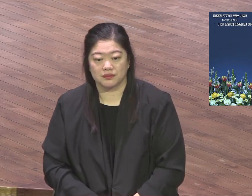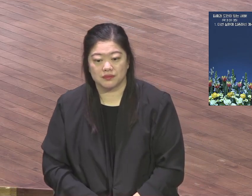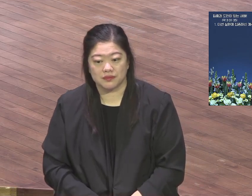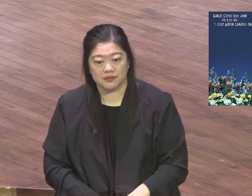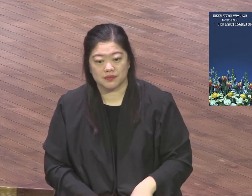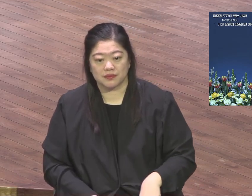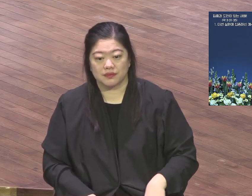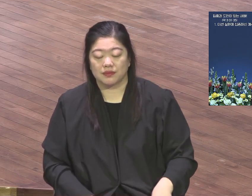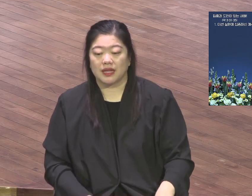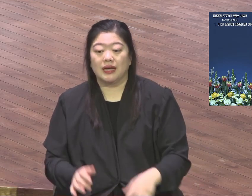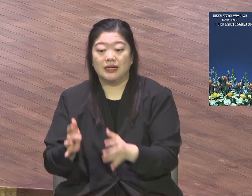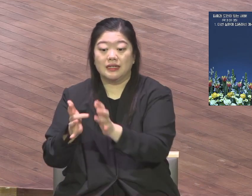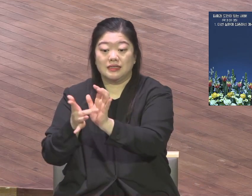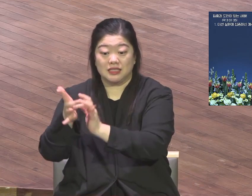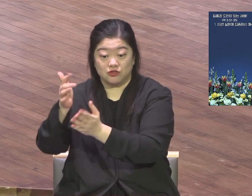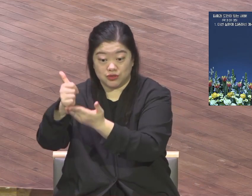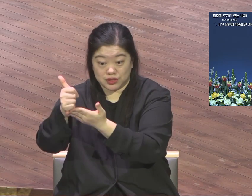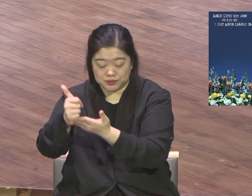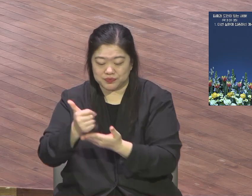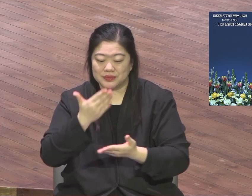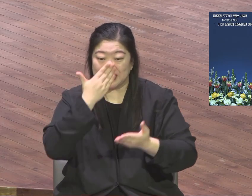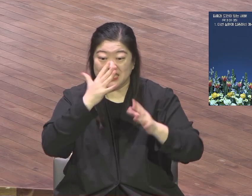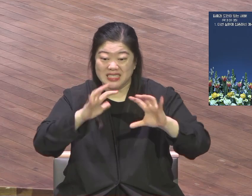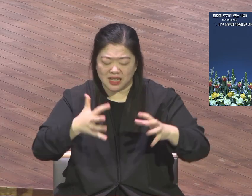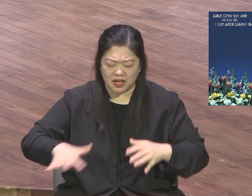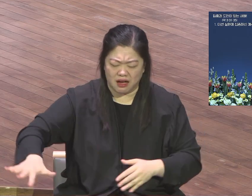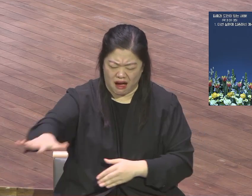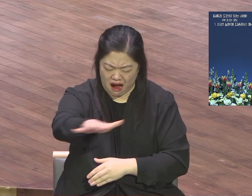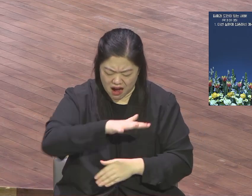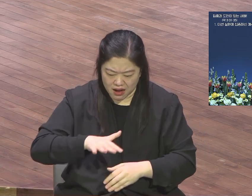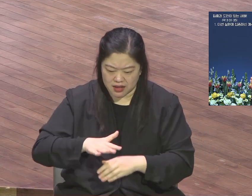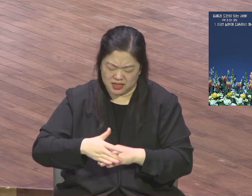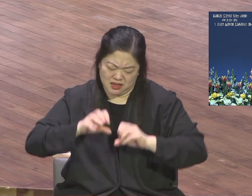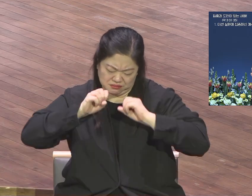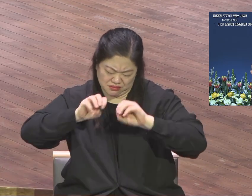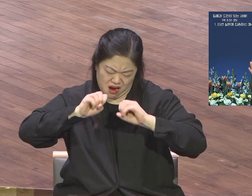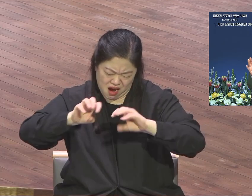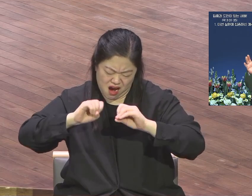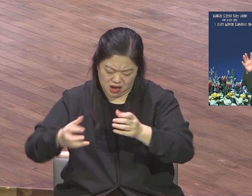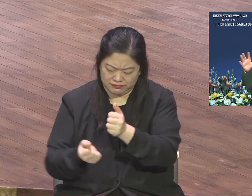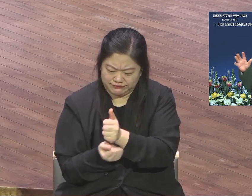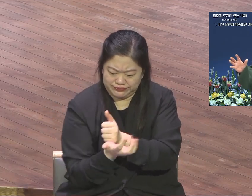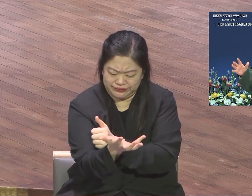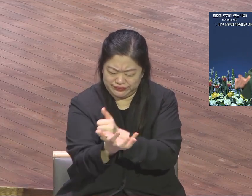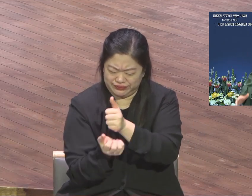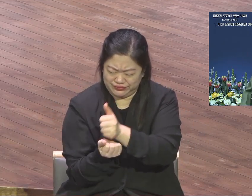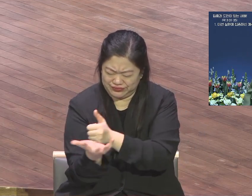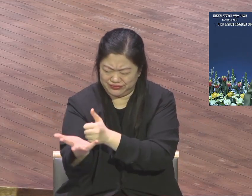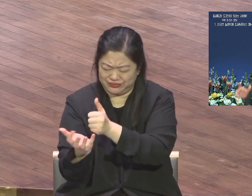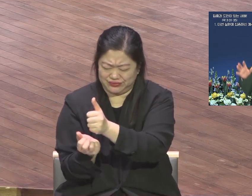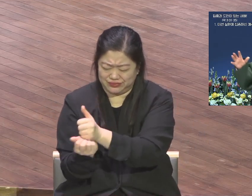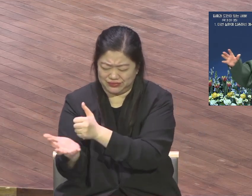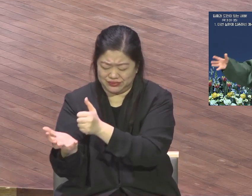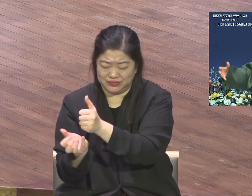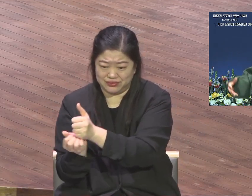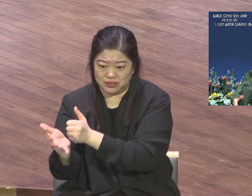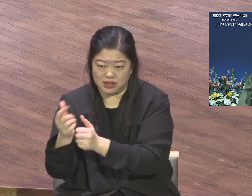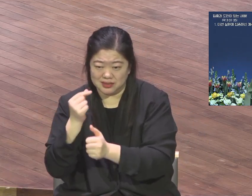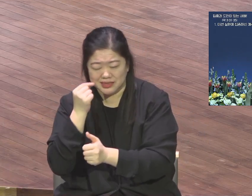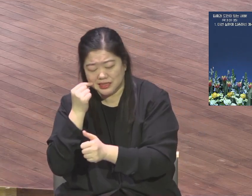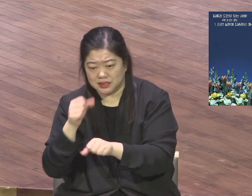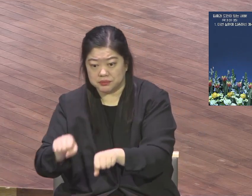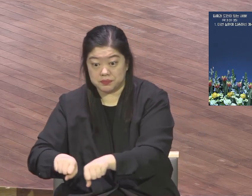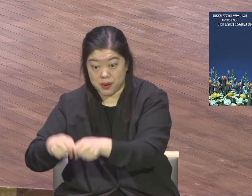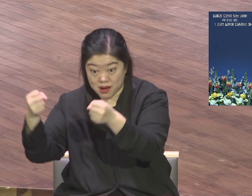예수님이 이스라엘 전국을 뒤집어 놓을 정도로 큰 영향을 입히니까 악소문을 확